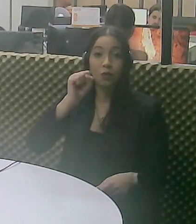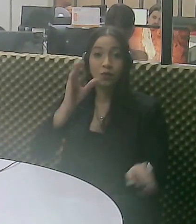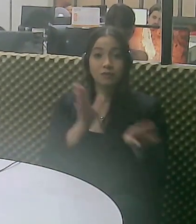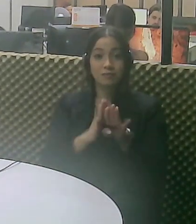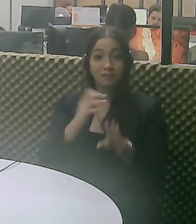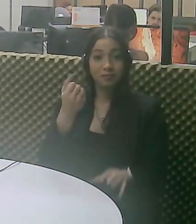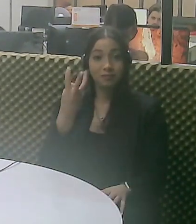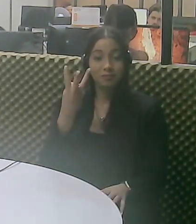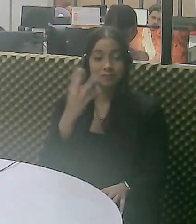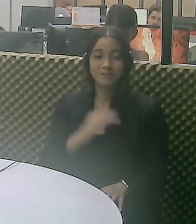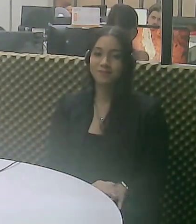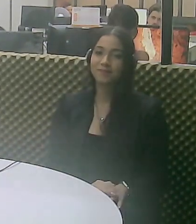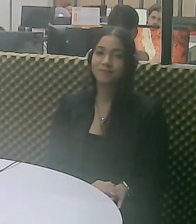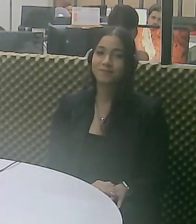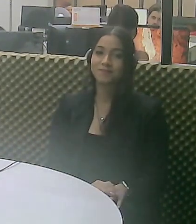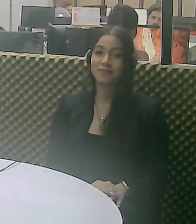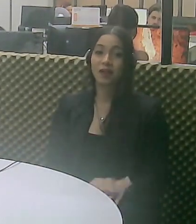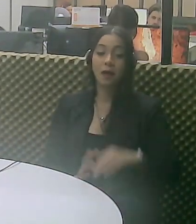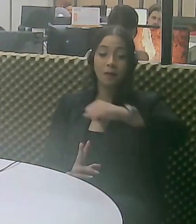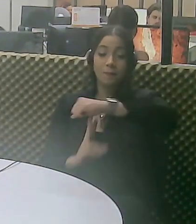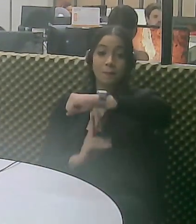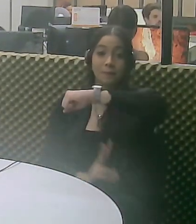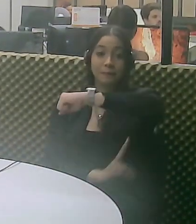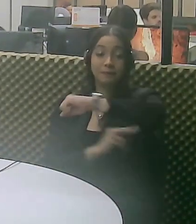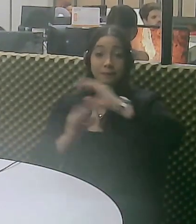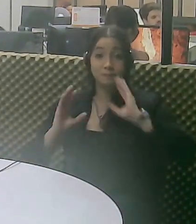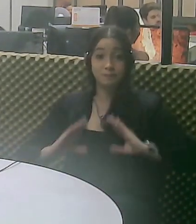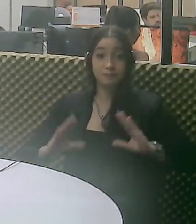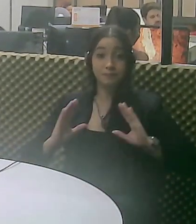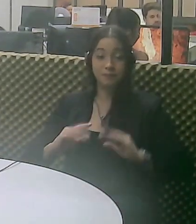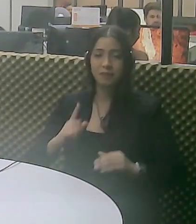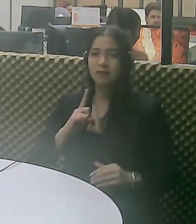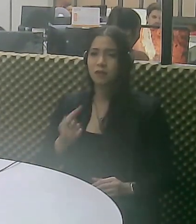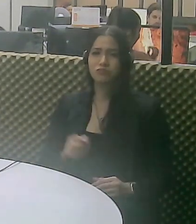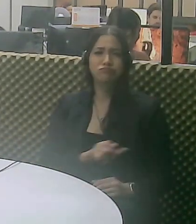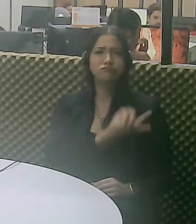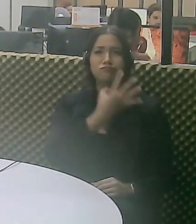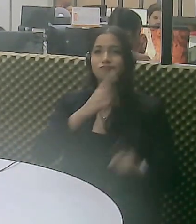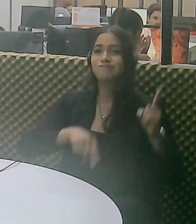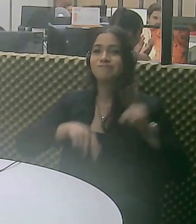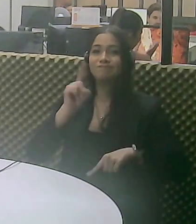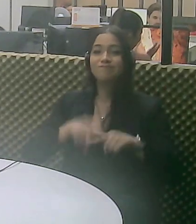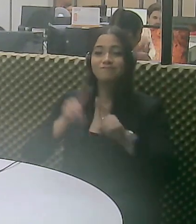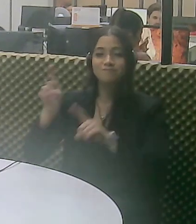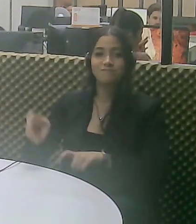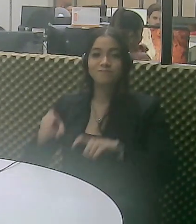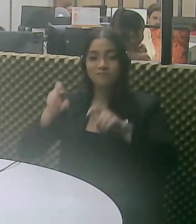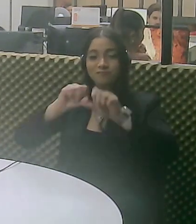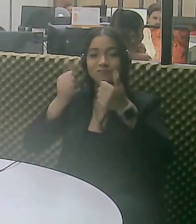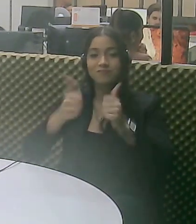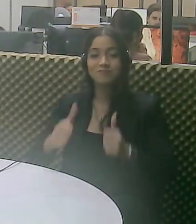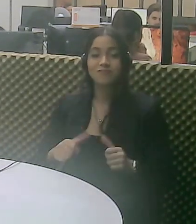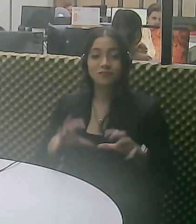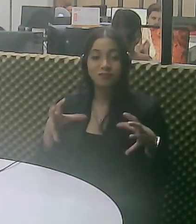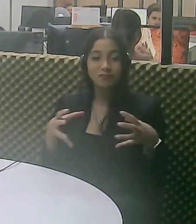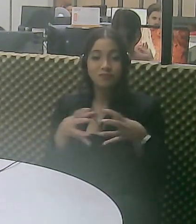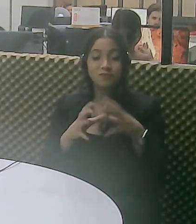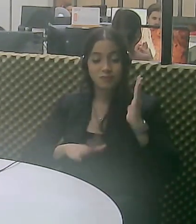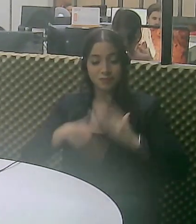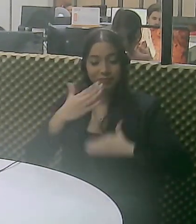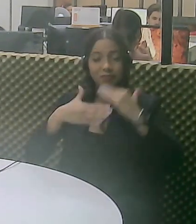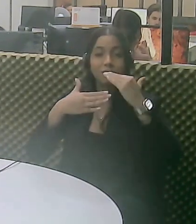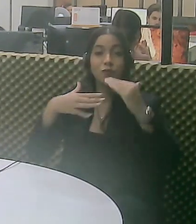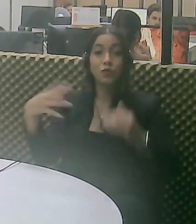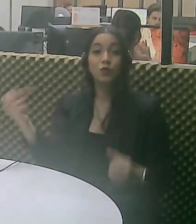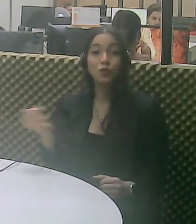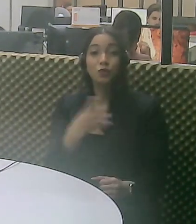13 horas. Localizada na ponte do parque, a feira oferece vários itens de produtores e artesãos que integram o programa de desenvolvimento